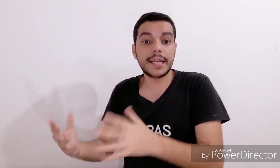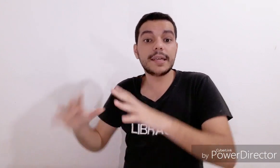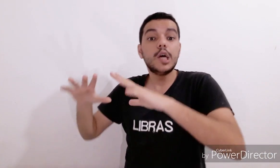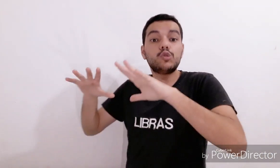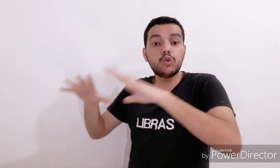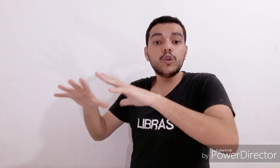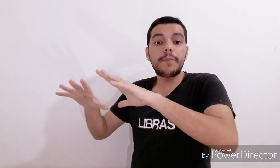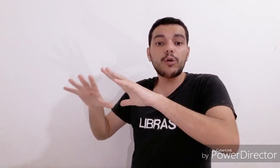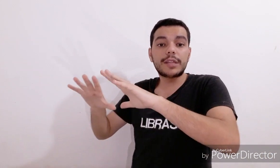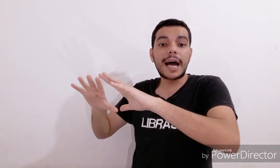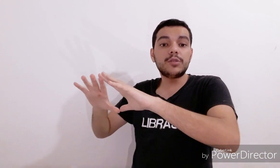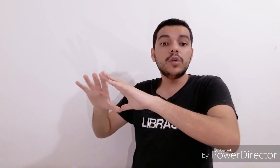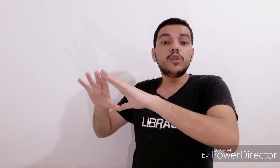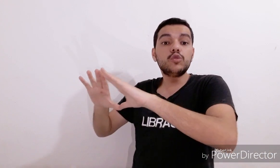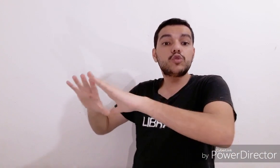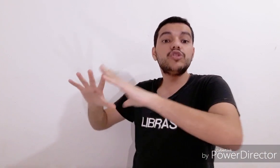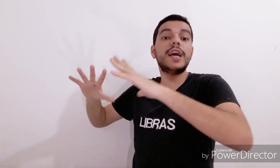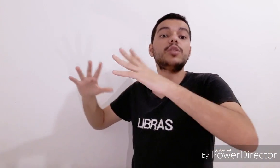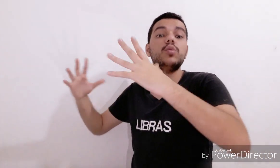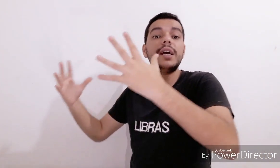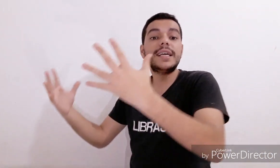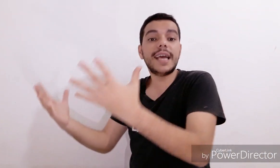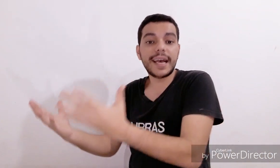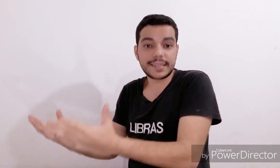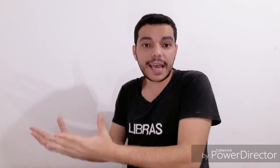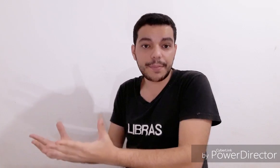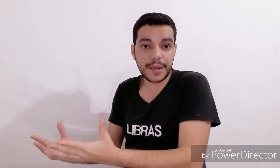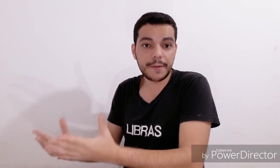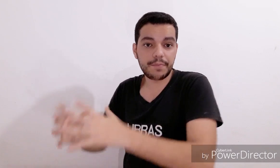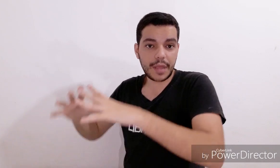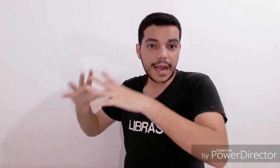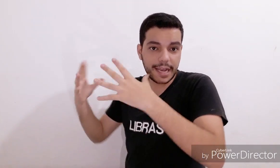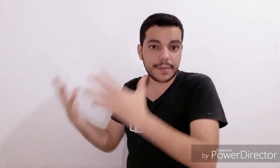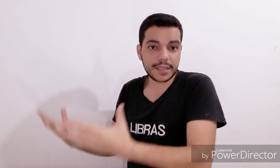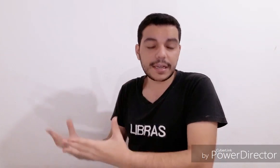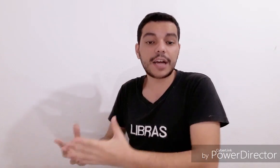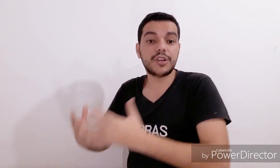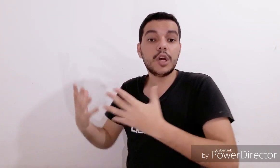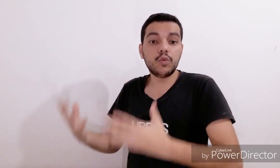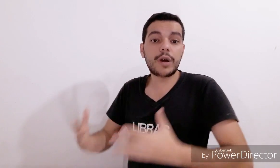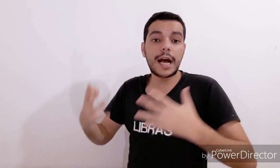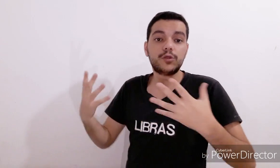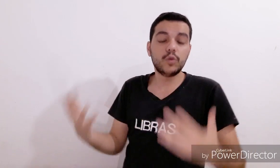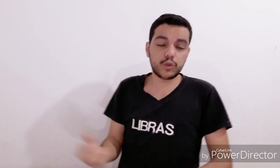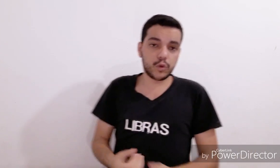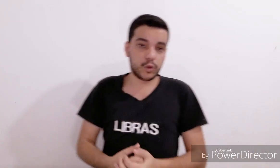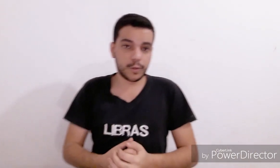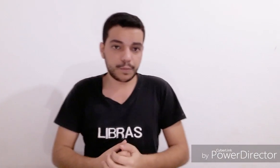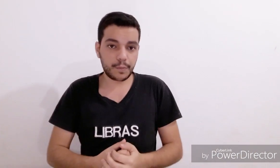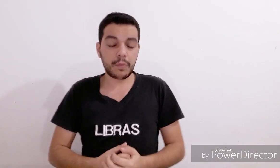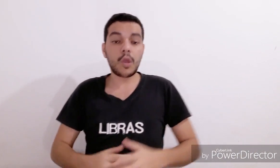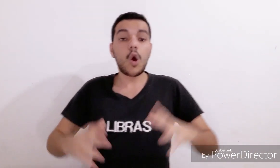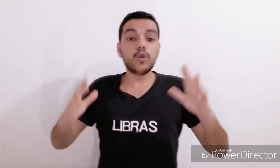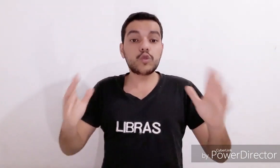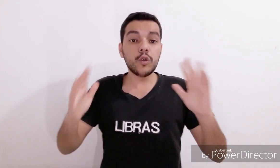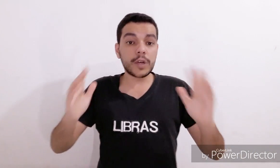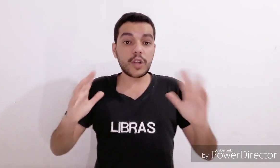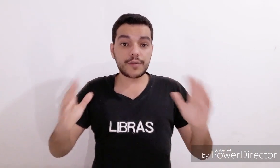clareza, tudo pautado no sujeito que recebe aquela mensagem, no caso, o surdo. O surdo que nós